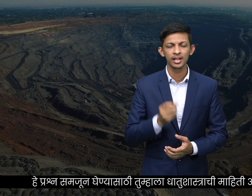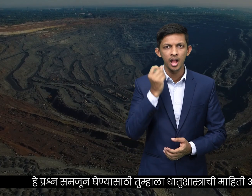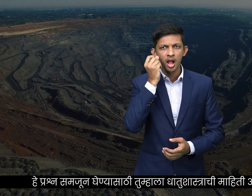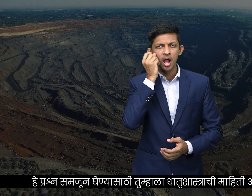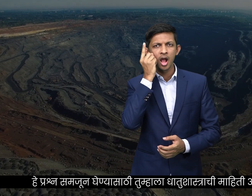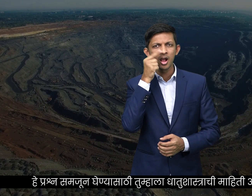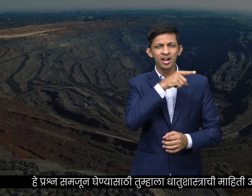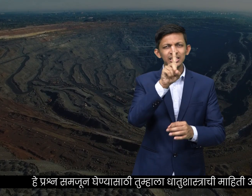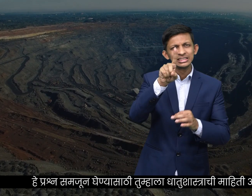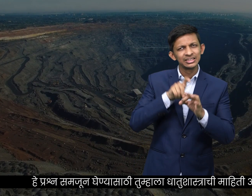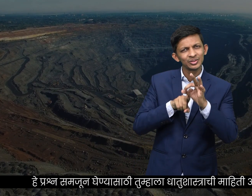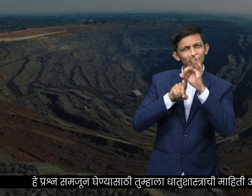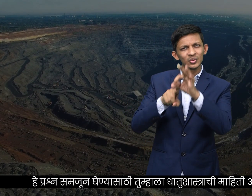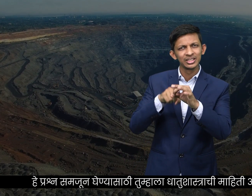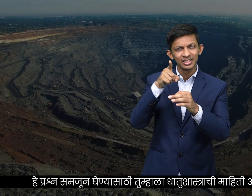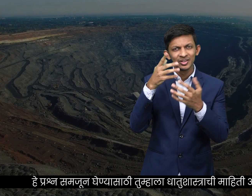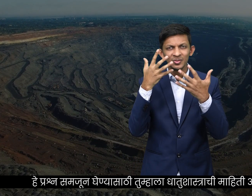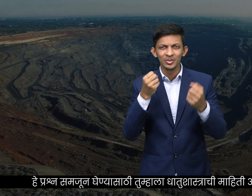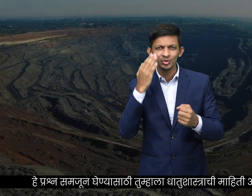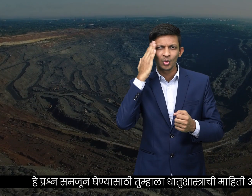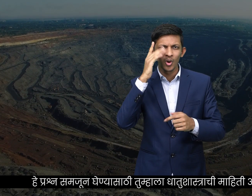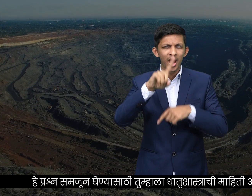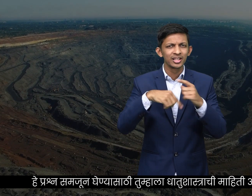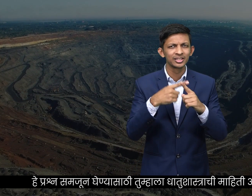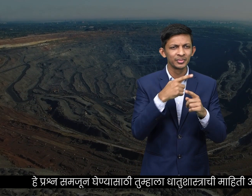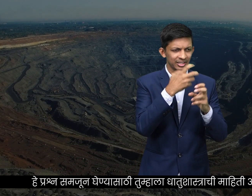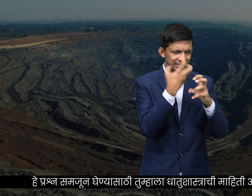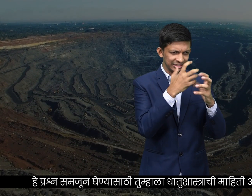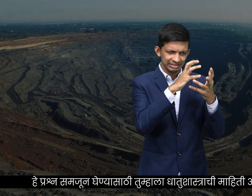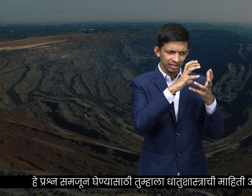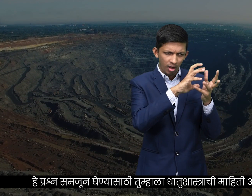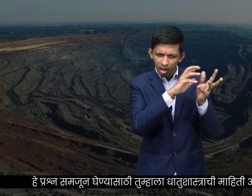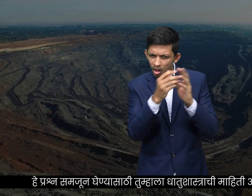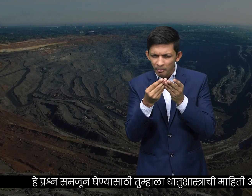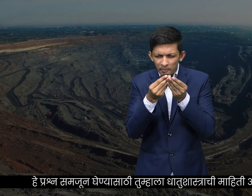हे प्रश्न समजून घेण्यासाठी तुम्हाला धातुशास्त्राची माहिती असणे आवश्यक आहे.